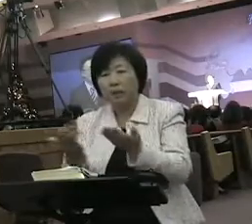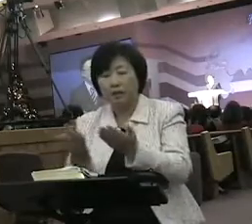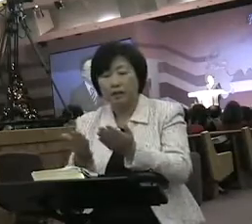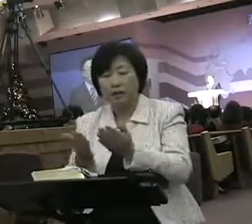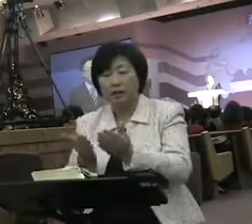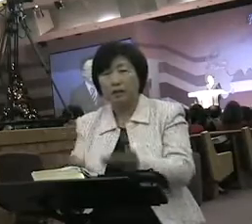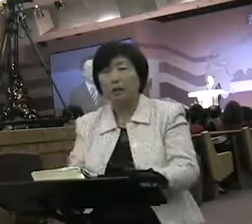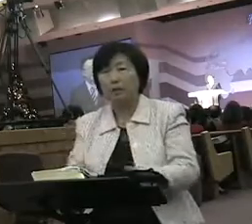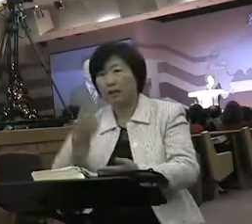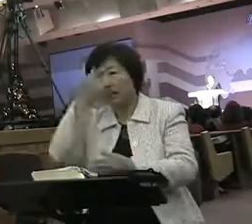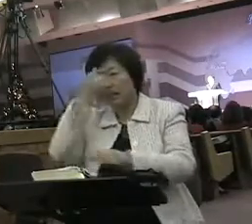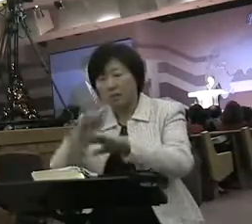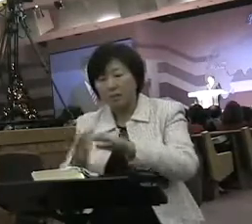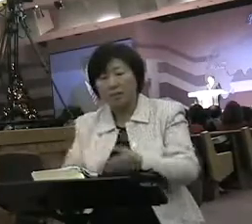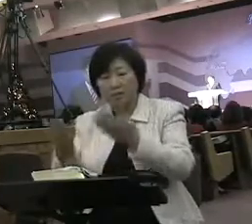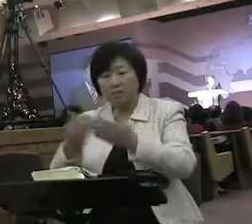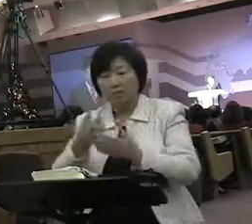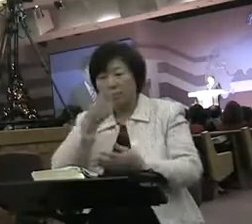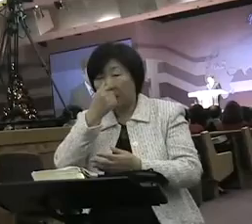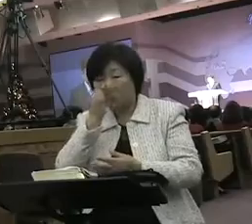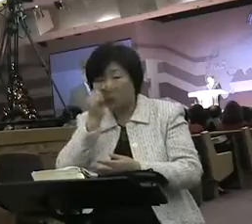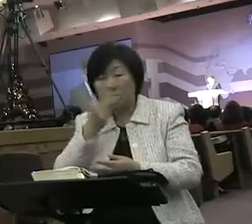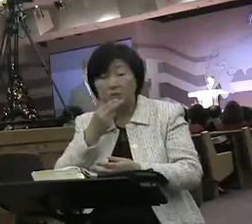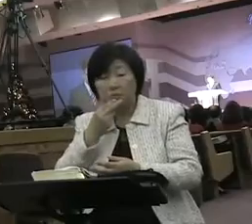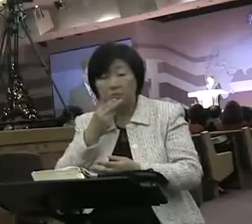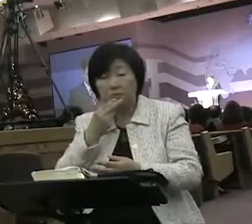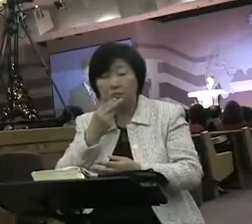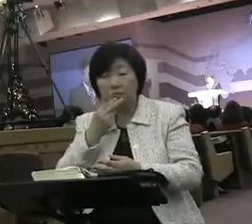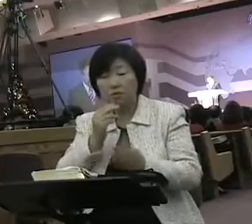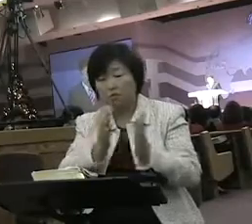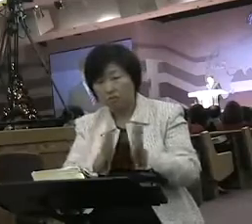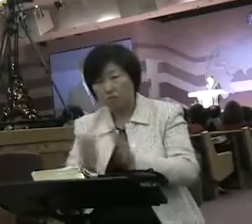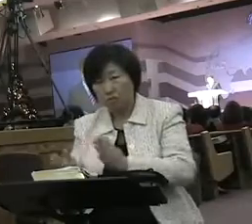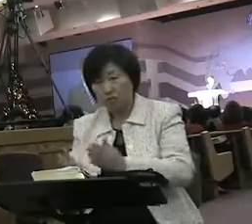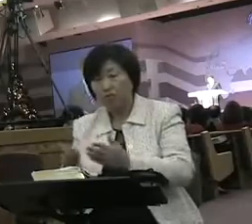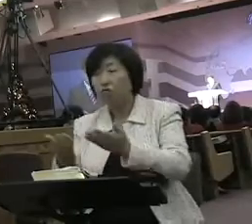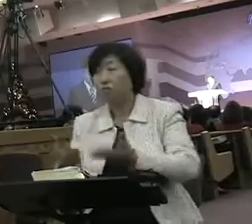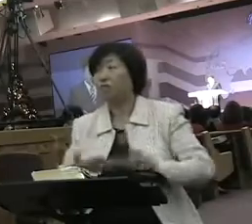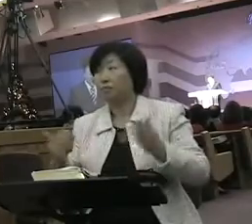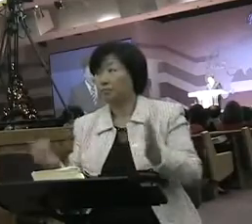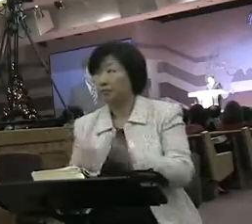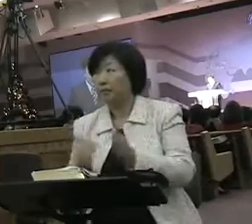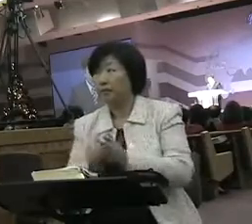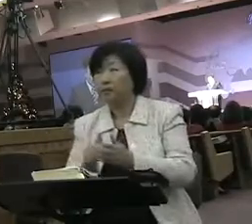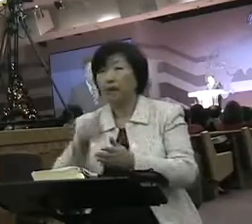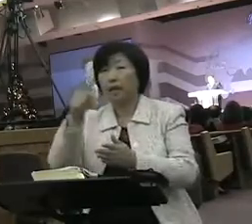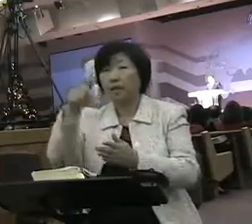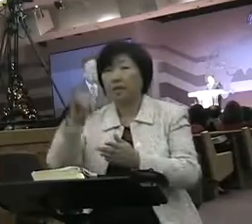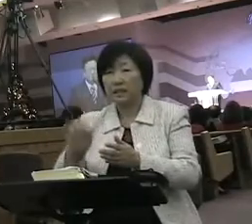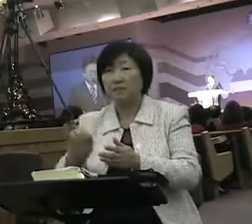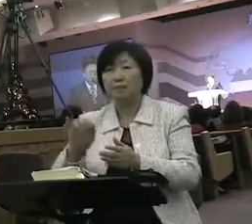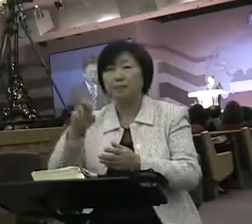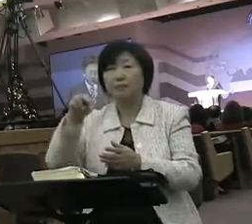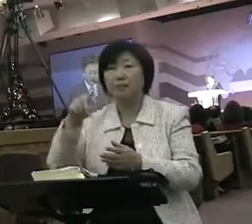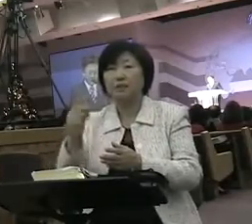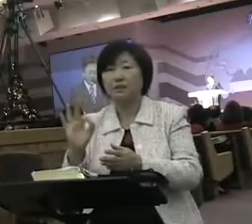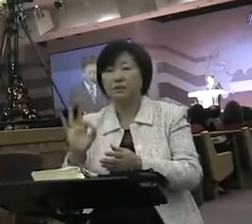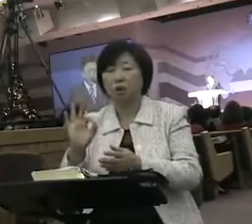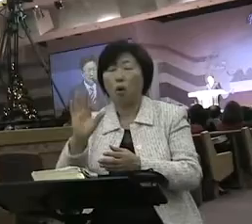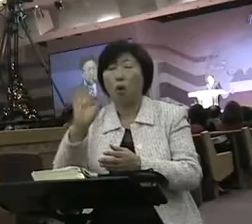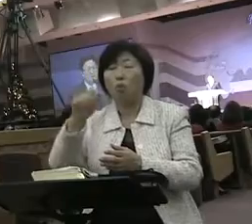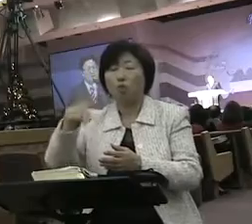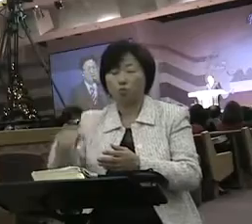없도록 짧은 시간이지만 준비해 주셨습니다. 김승우 목사님과 여러 우리 장로님들, 온